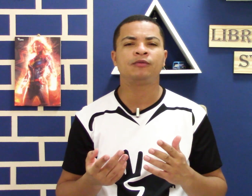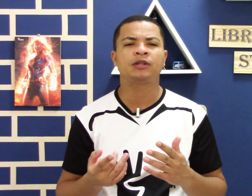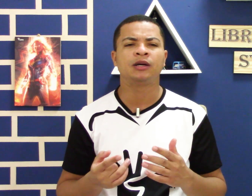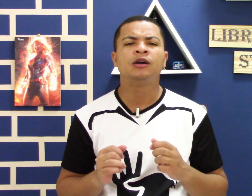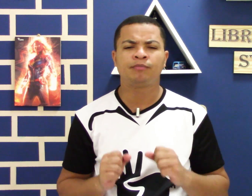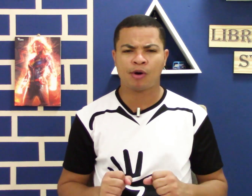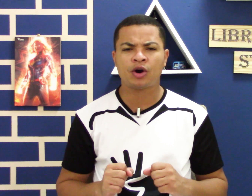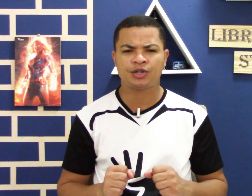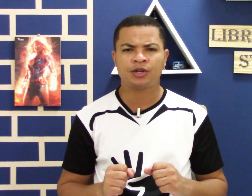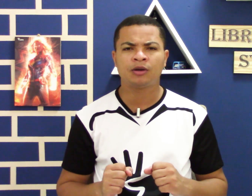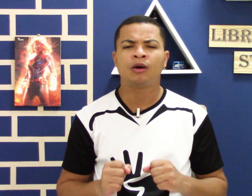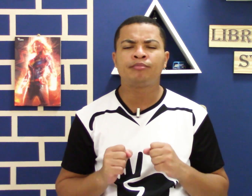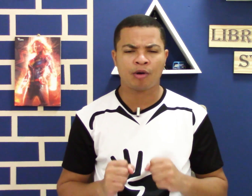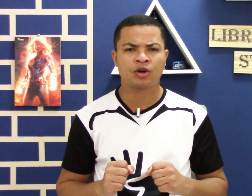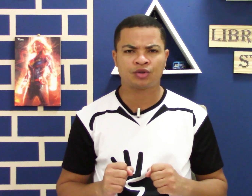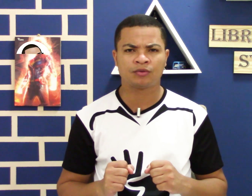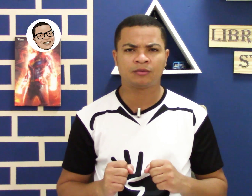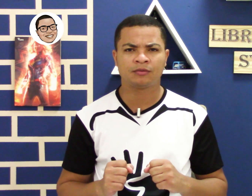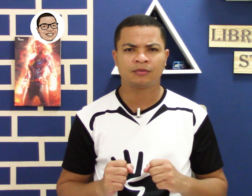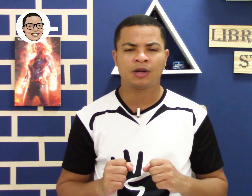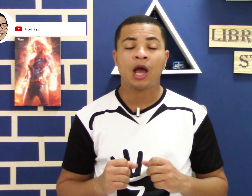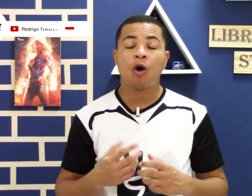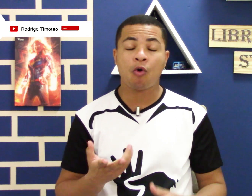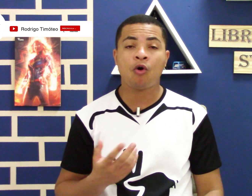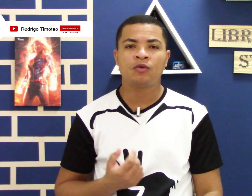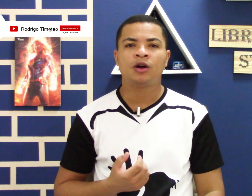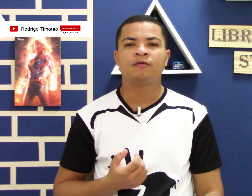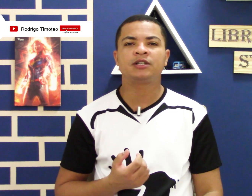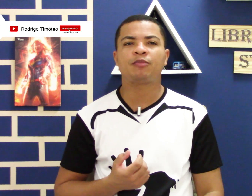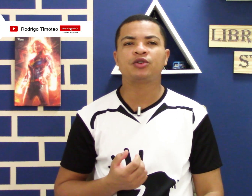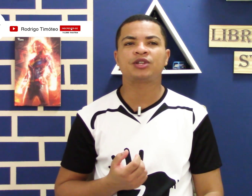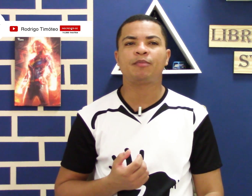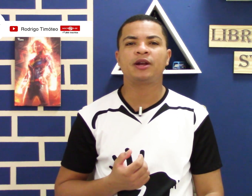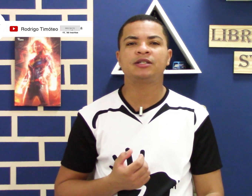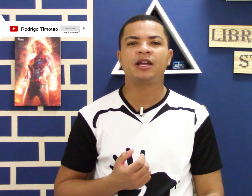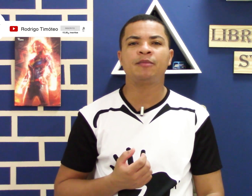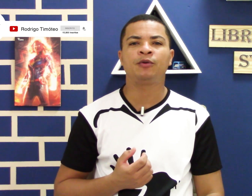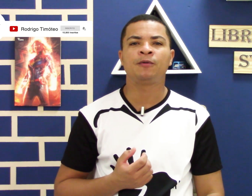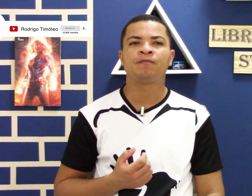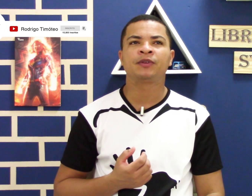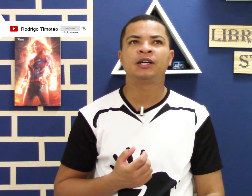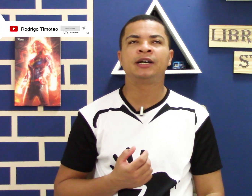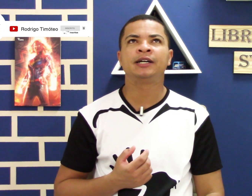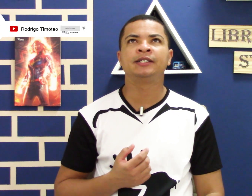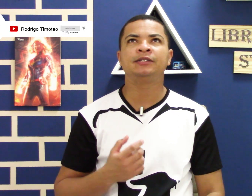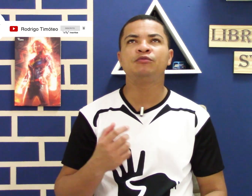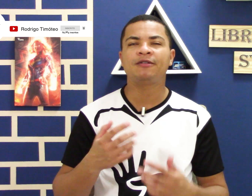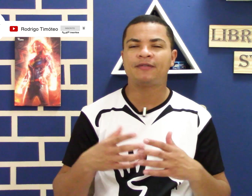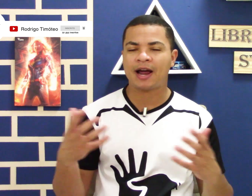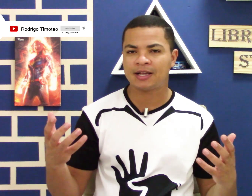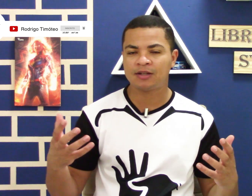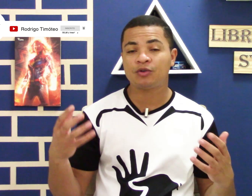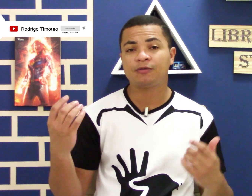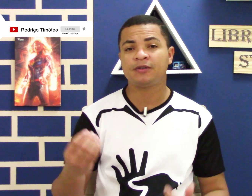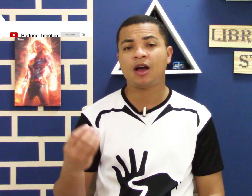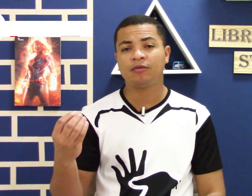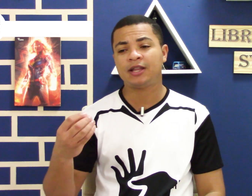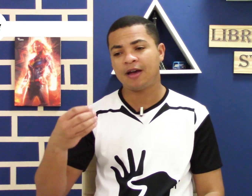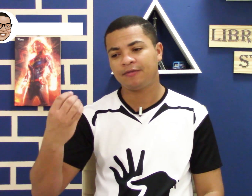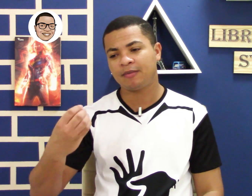pergunta? Pode, posso. Ou você pode usar, por exemplo, numa frase onde o final da afirmação